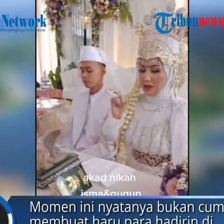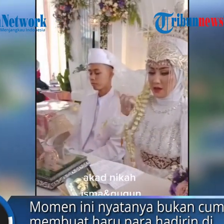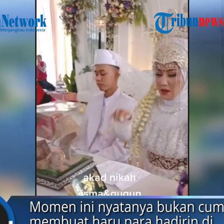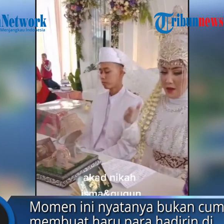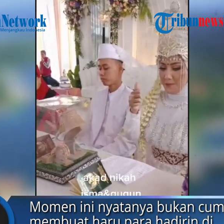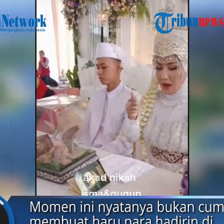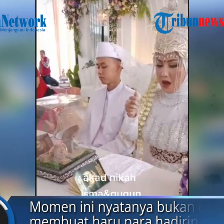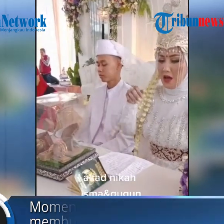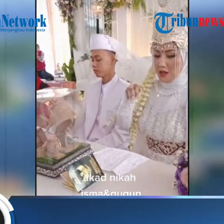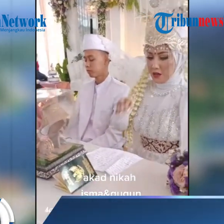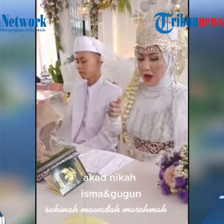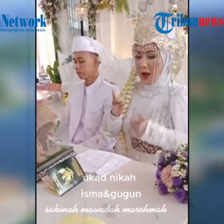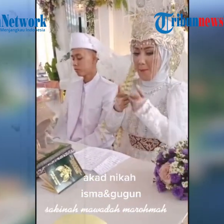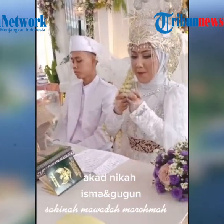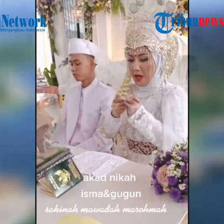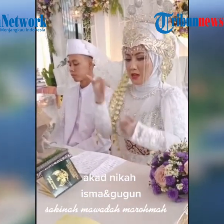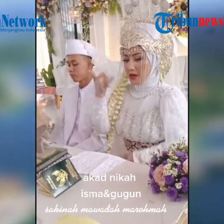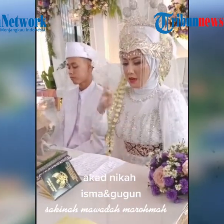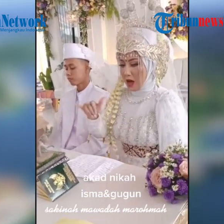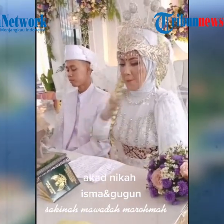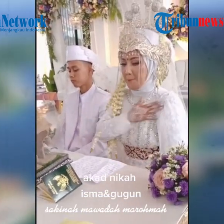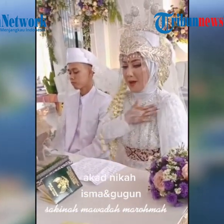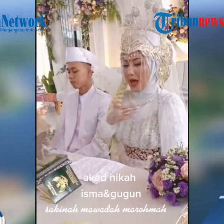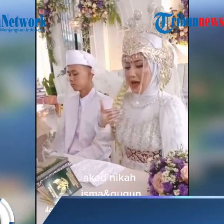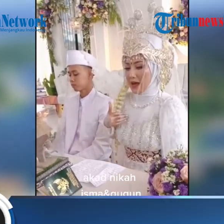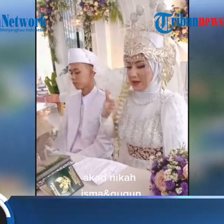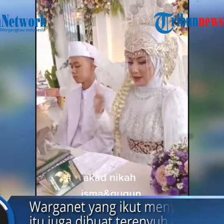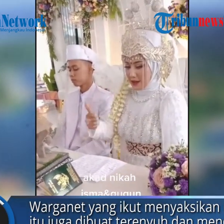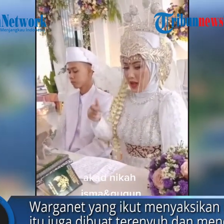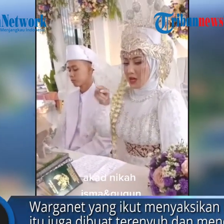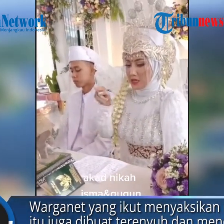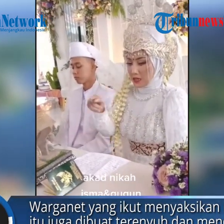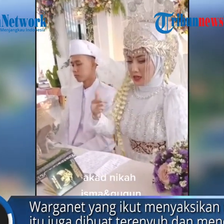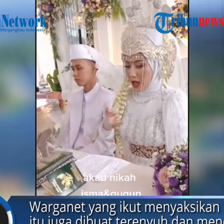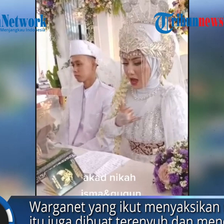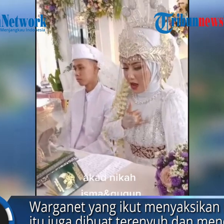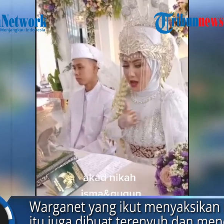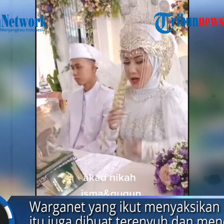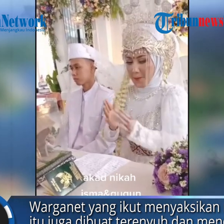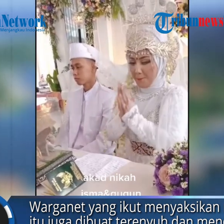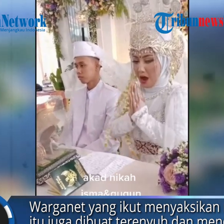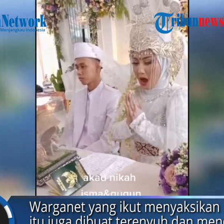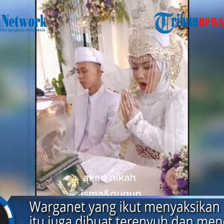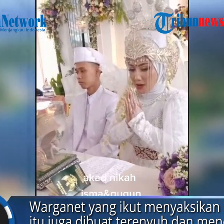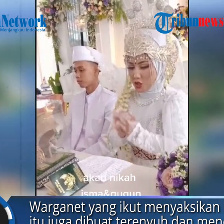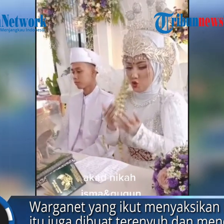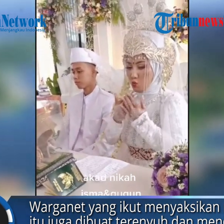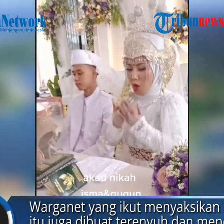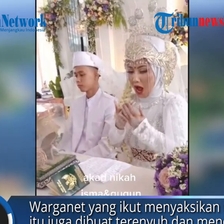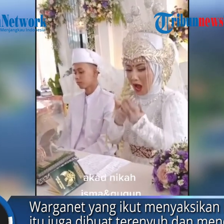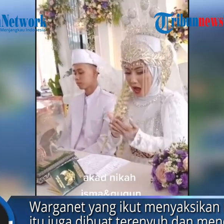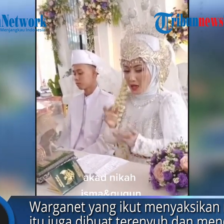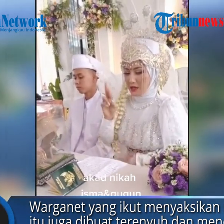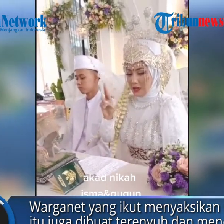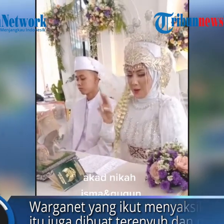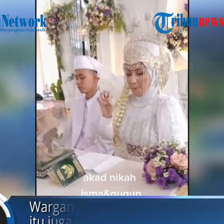perempuan di sebelahnya. Saya terima nikah dan kawinnya, ucap interpreter tersebut, mengartikan setiap gerakan pengantin